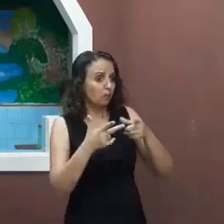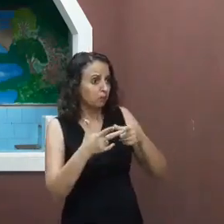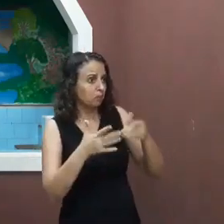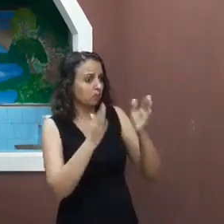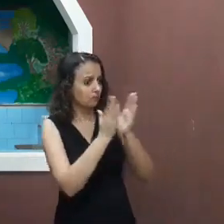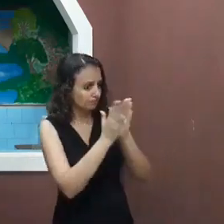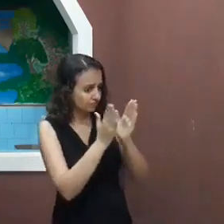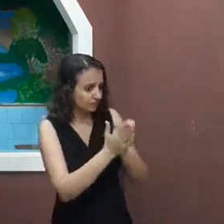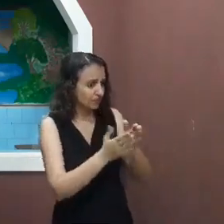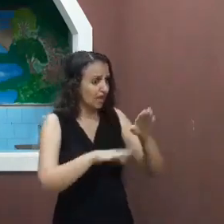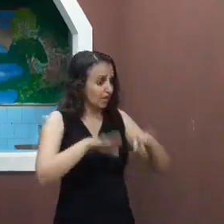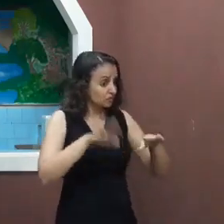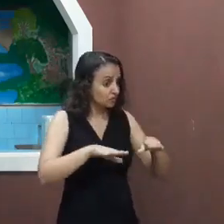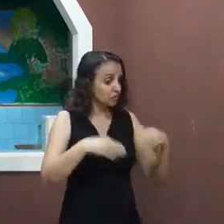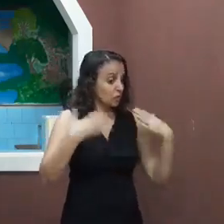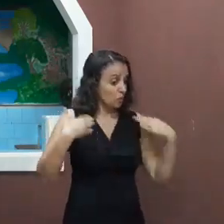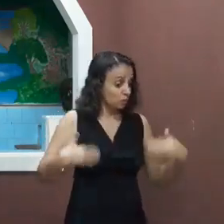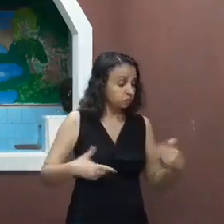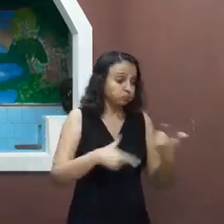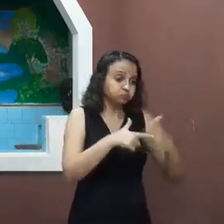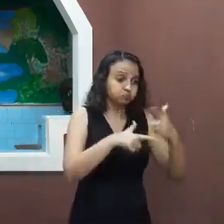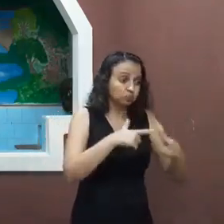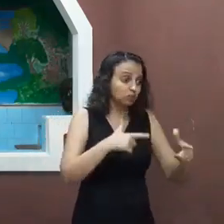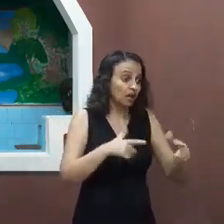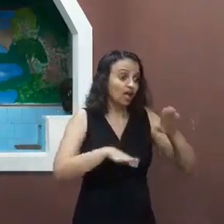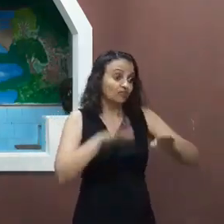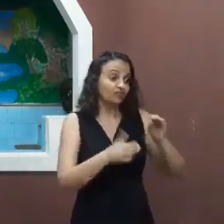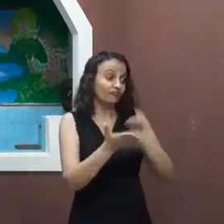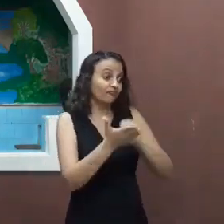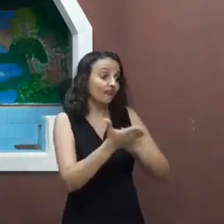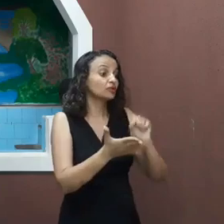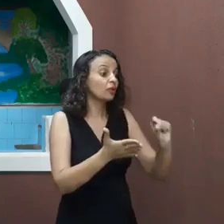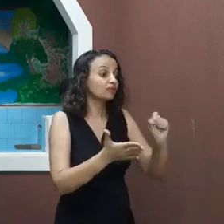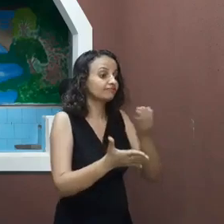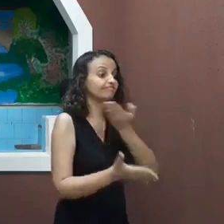vezes é um companheirismo. As pessoas estão sós.